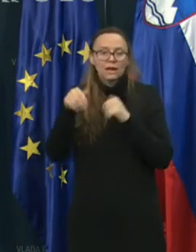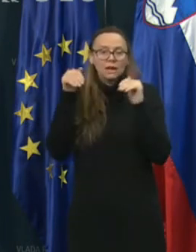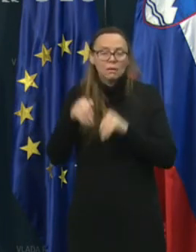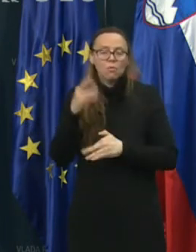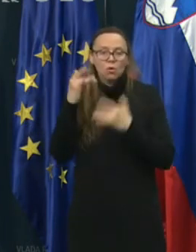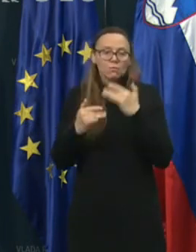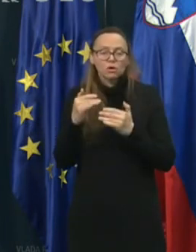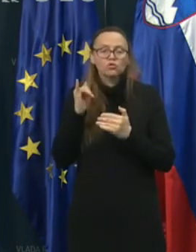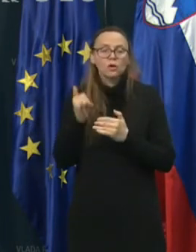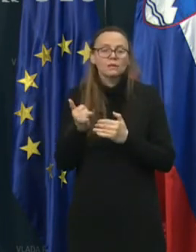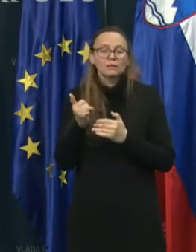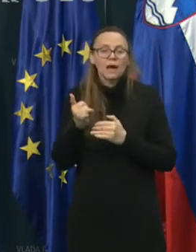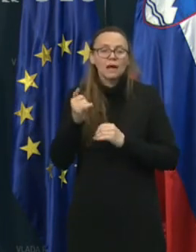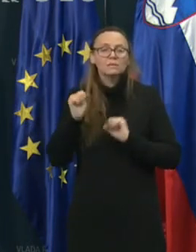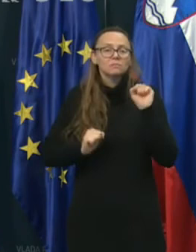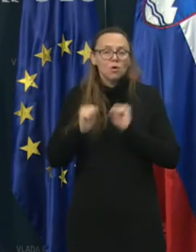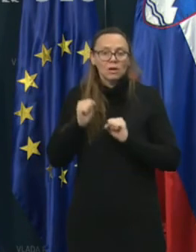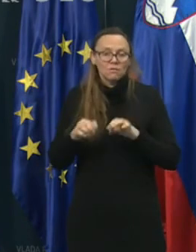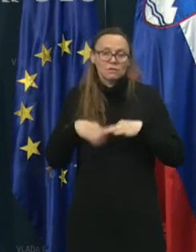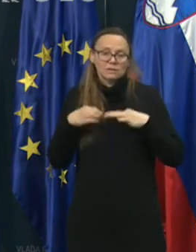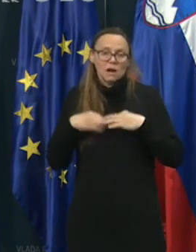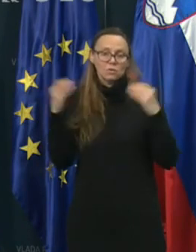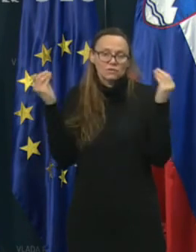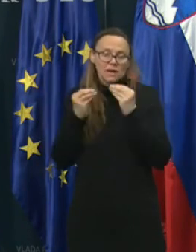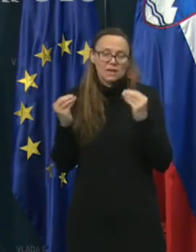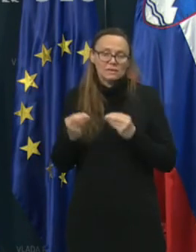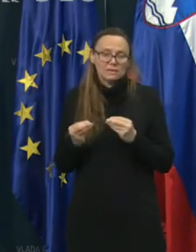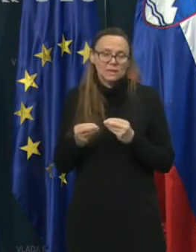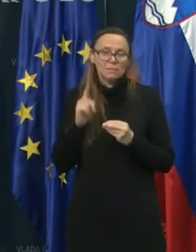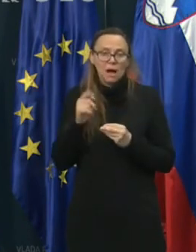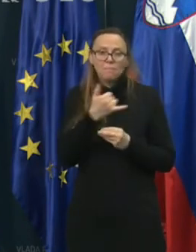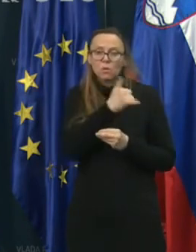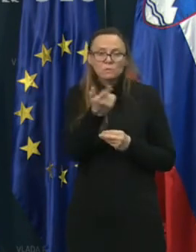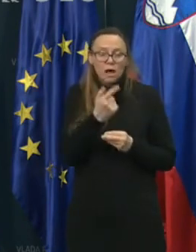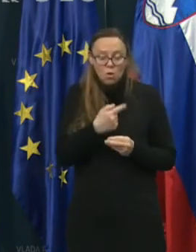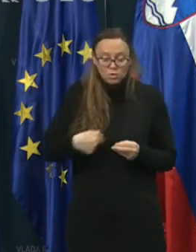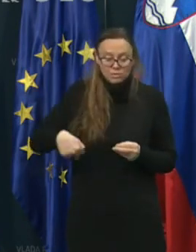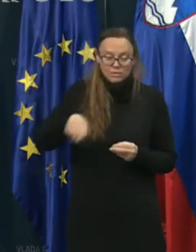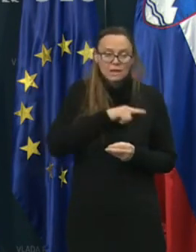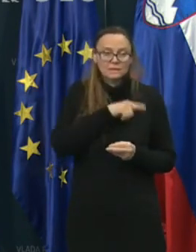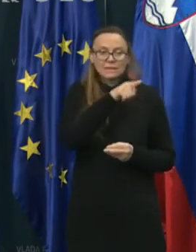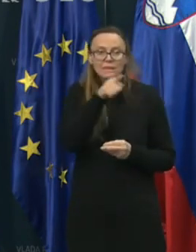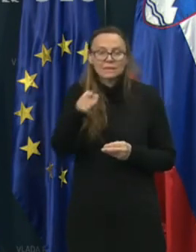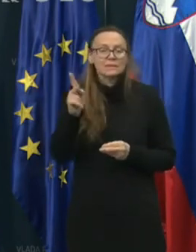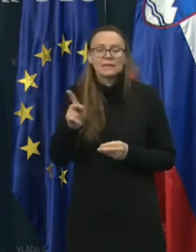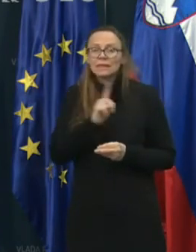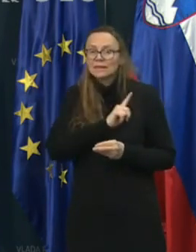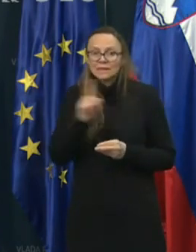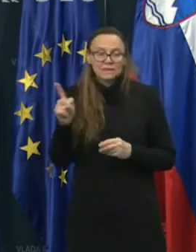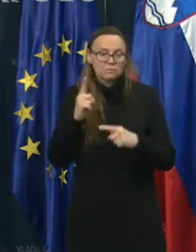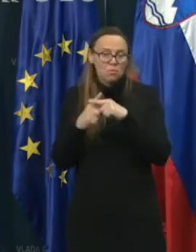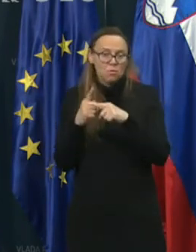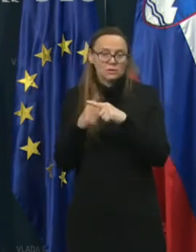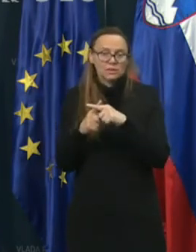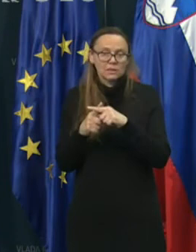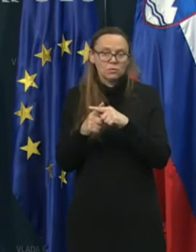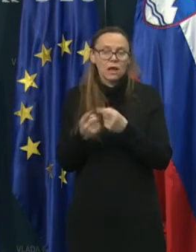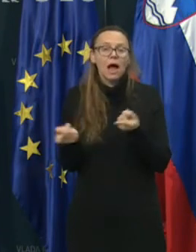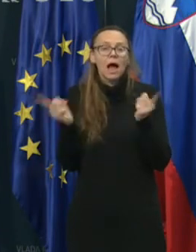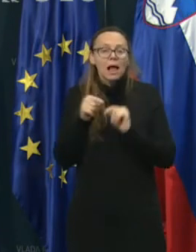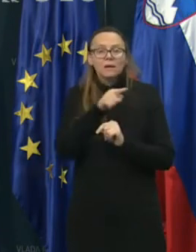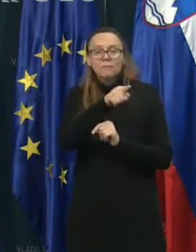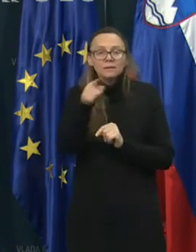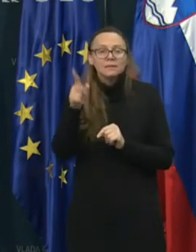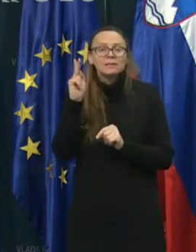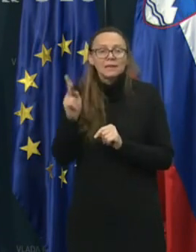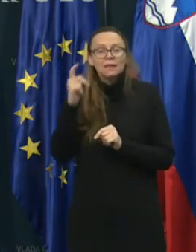na zmogljivosti zdravstvenega sistema. Ampak samo vsak od nas, tisti, ki nismo pozitivni, ali pa tisti,